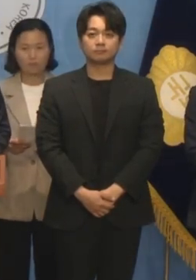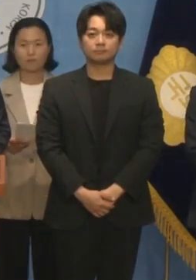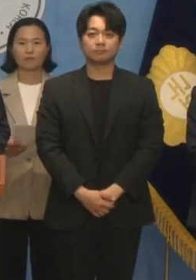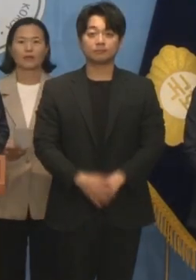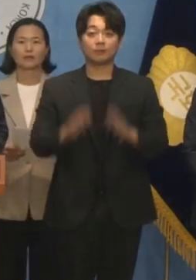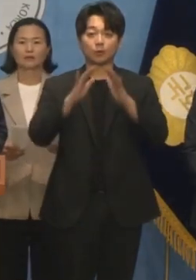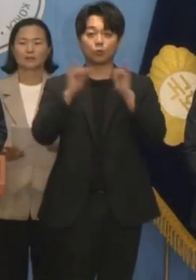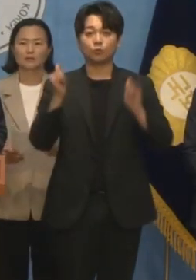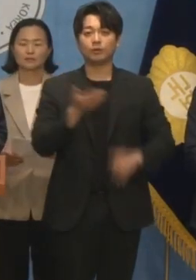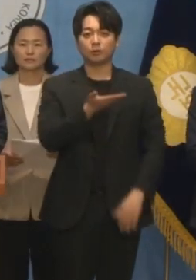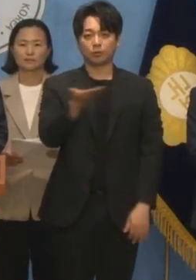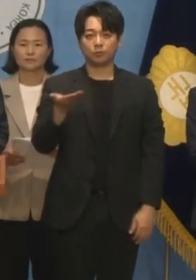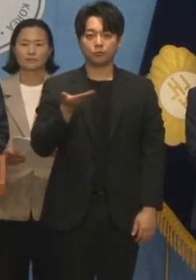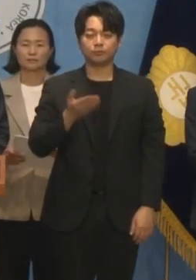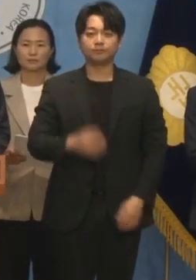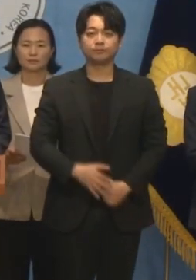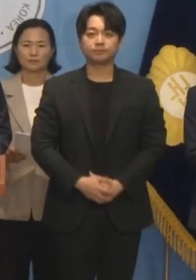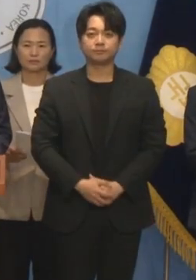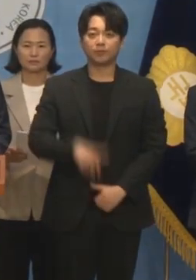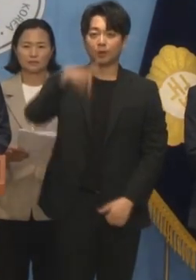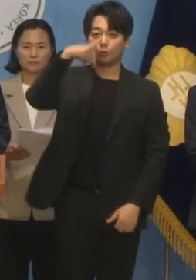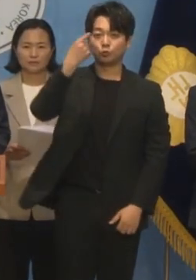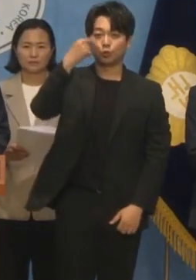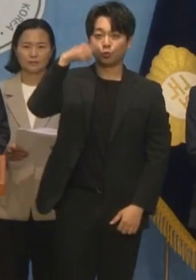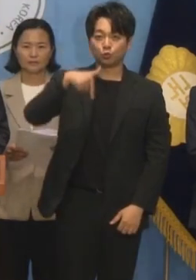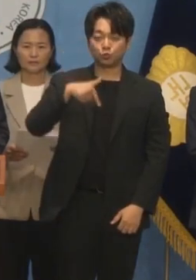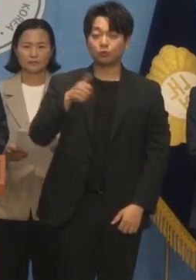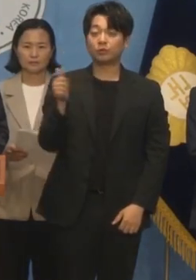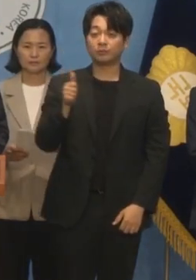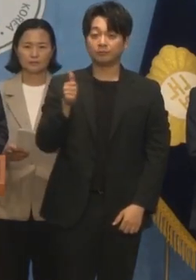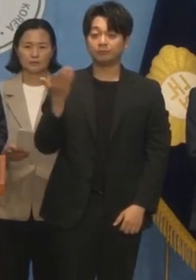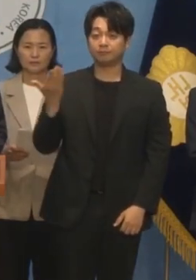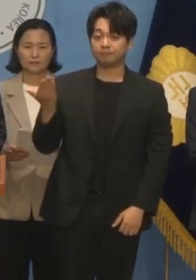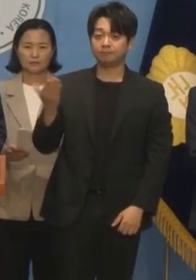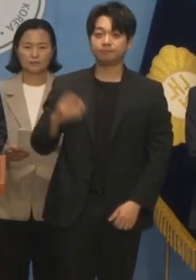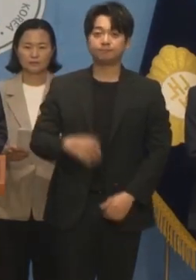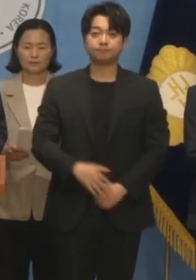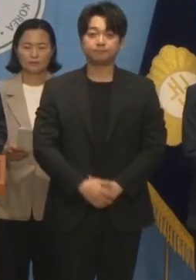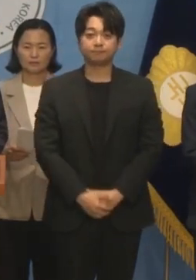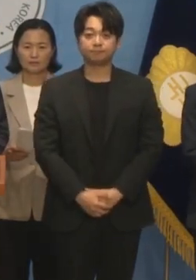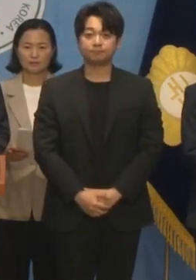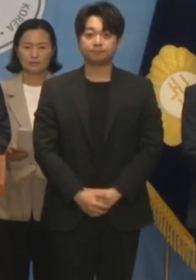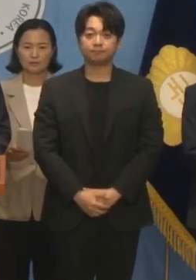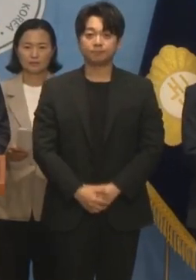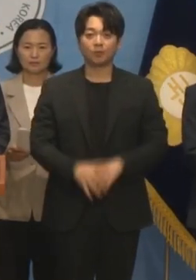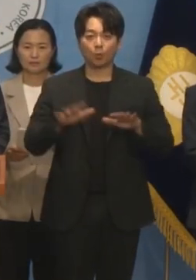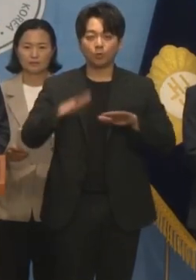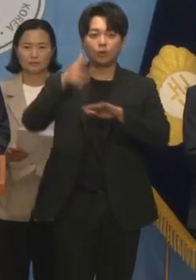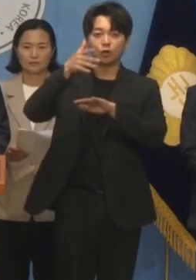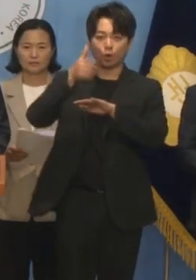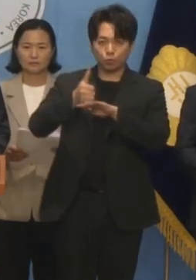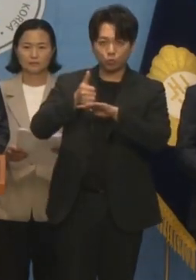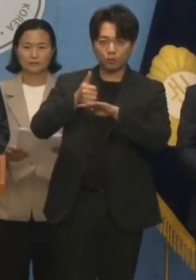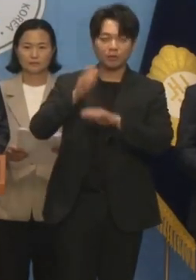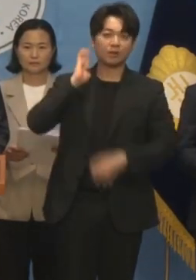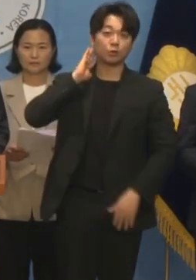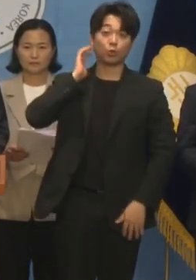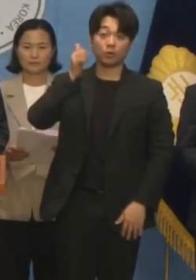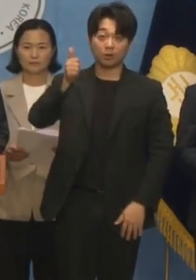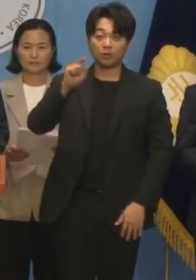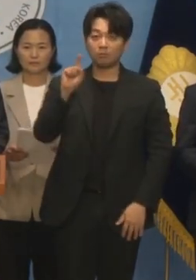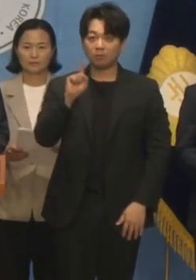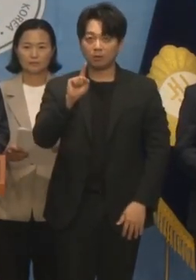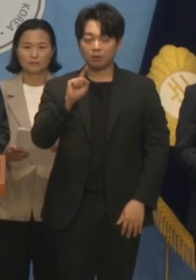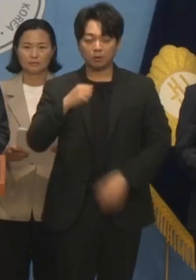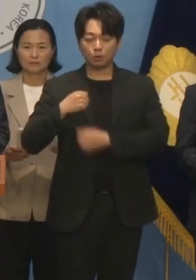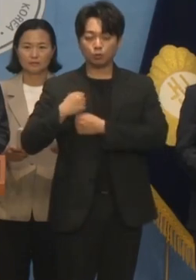존경하는 국민 여러분, 조국혁신당 대표 조국입니다. 결국 대통령이 최해병